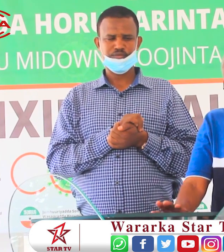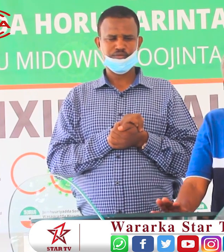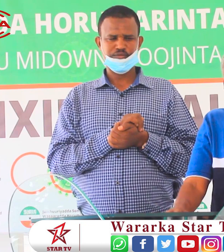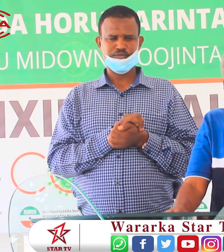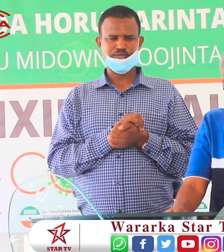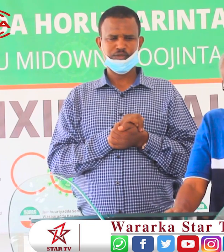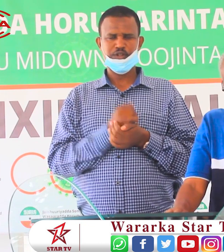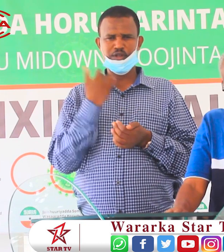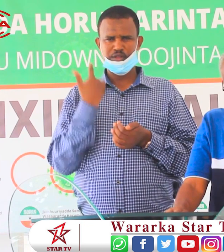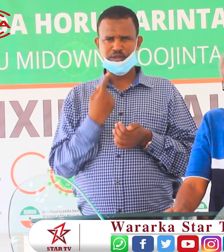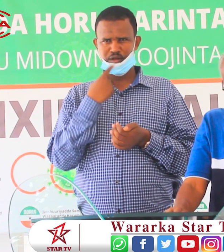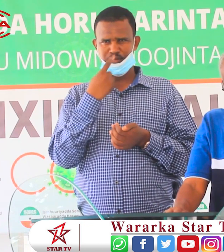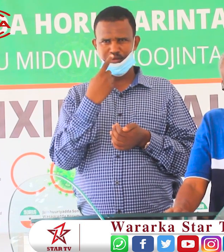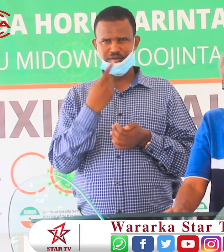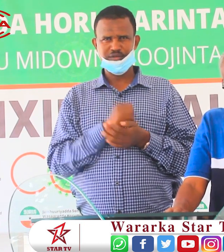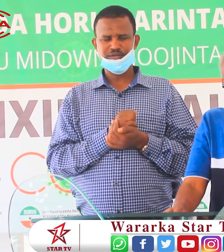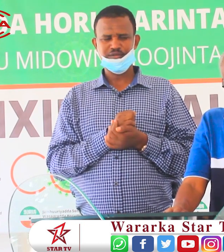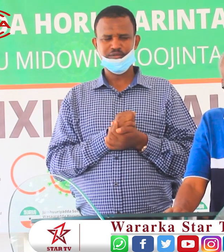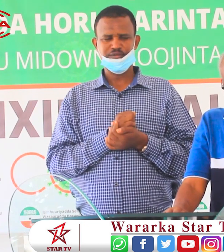hadii aan ku bilaabo